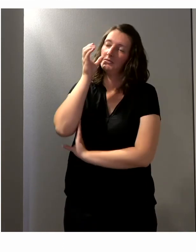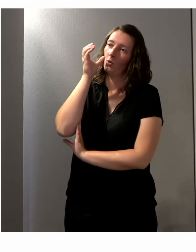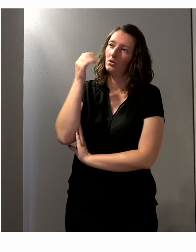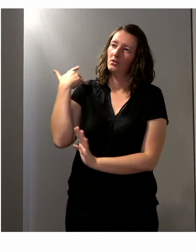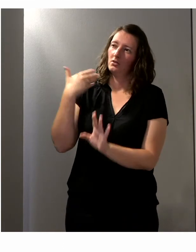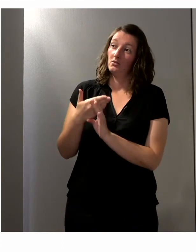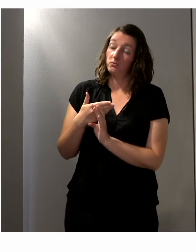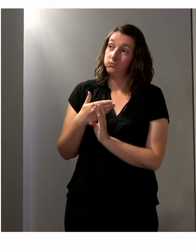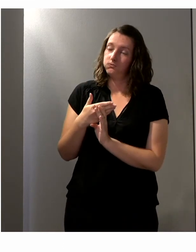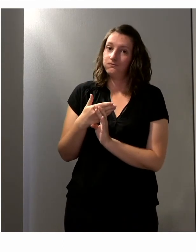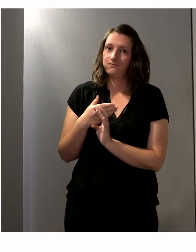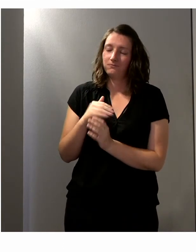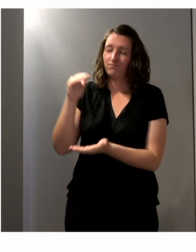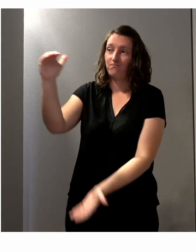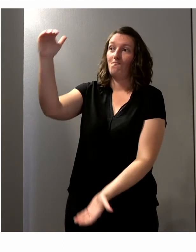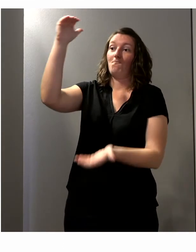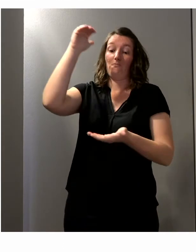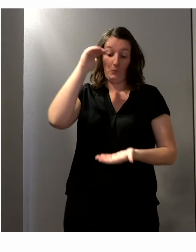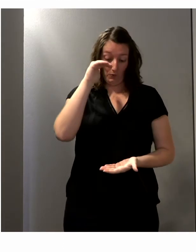dites et